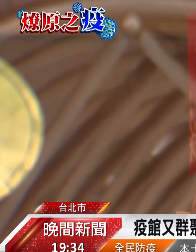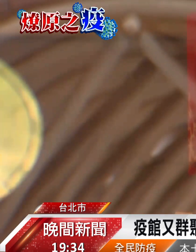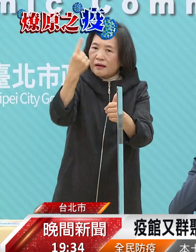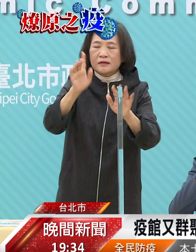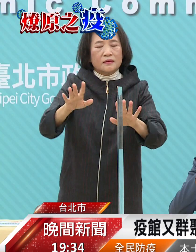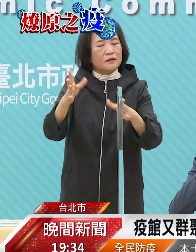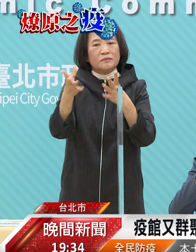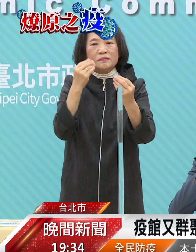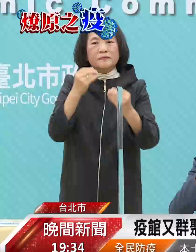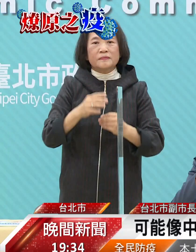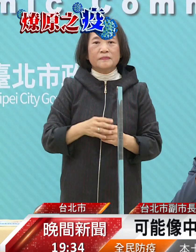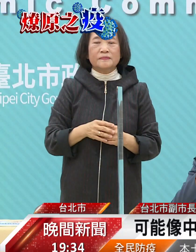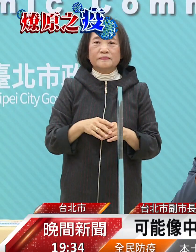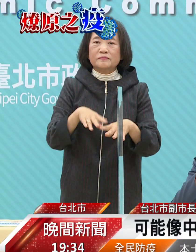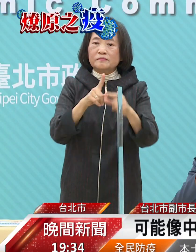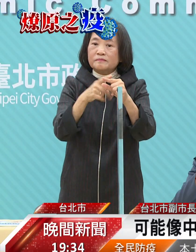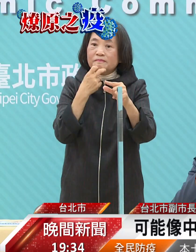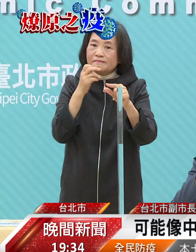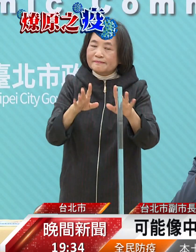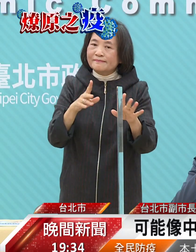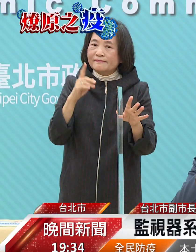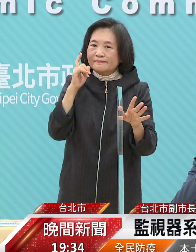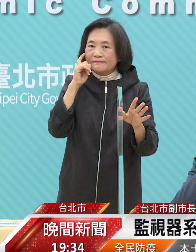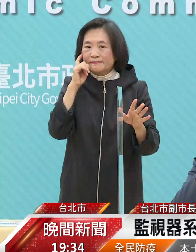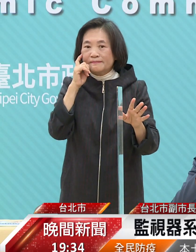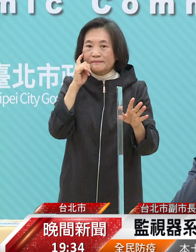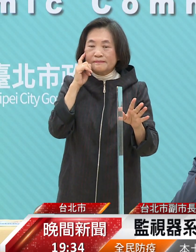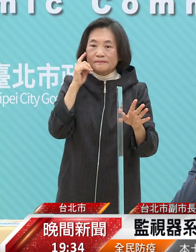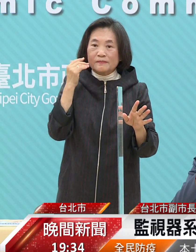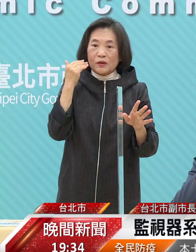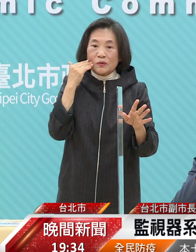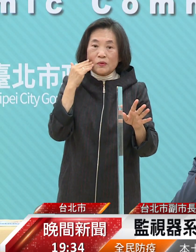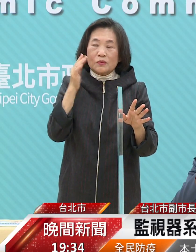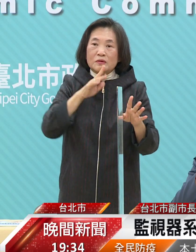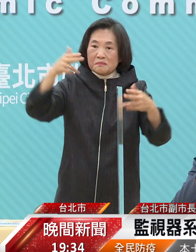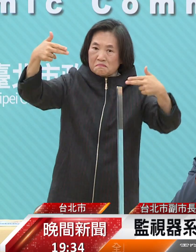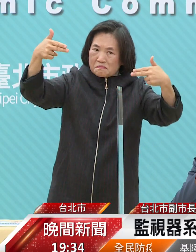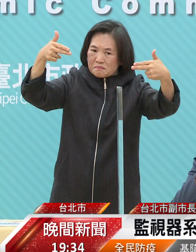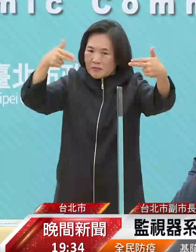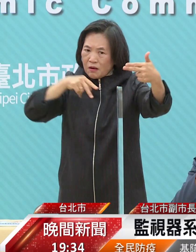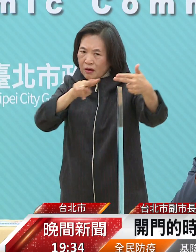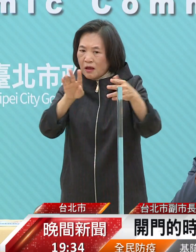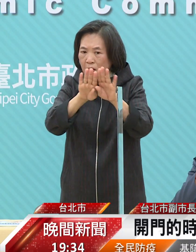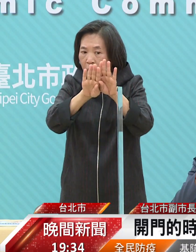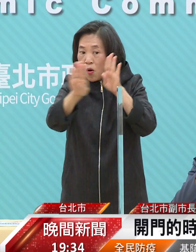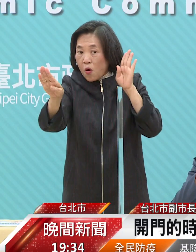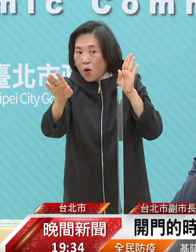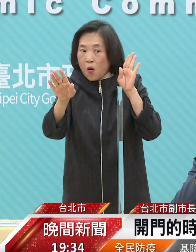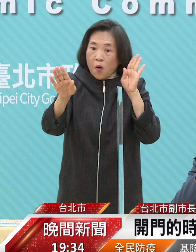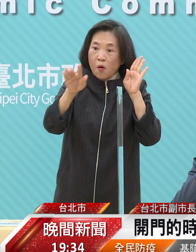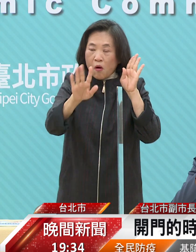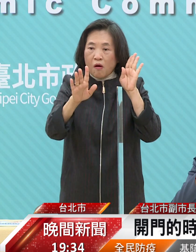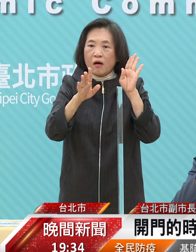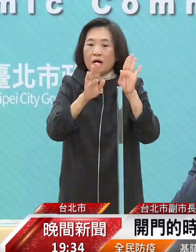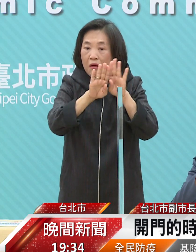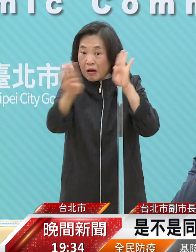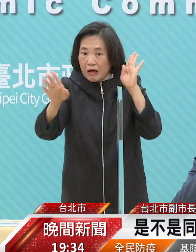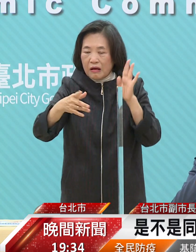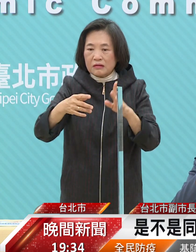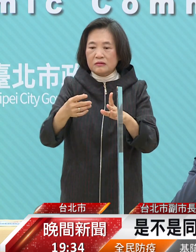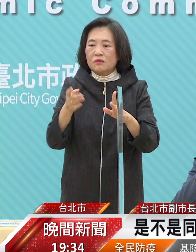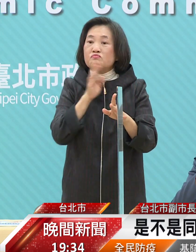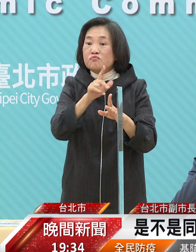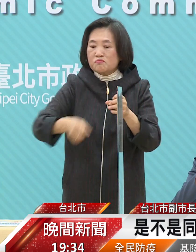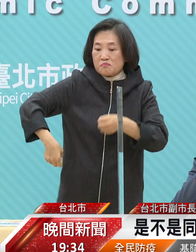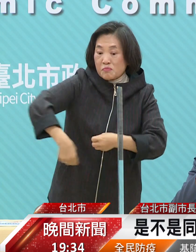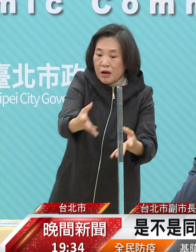土。 可能像中央也是在看说，监视器系统是有看到他们有开门，但开门的时候是拿餐跟放垃圾，那